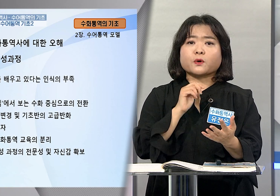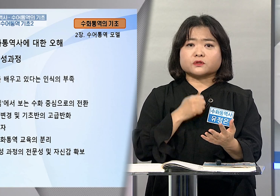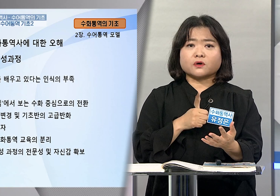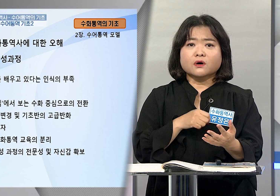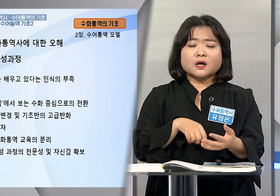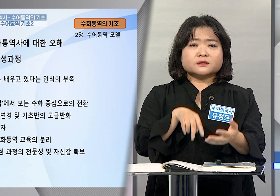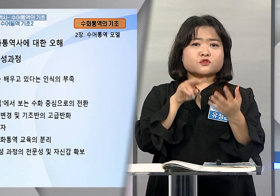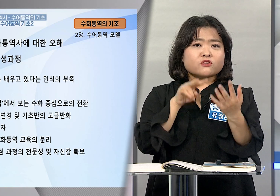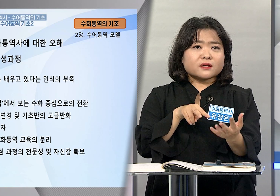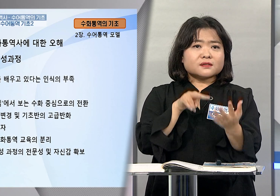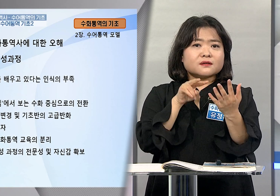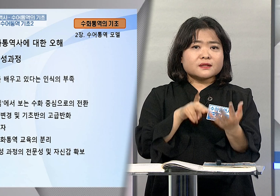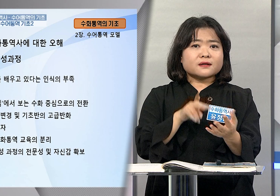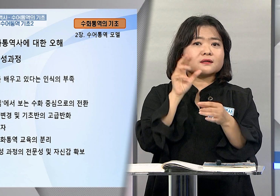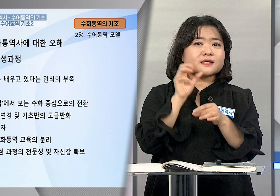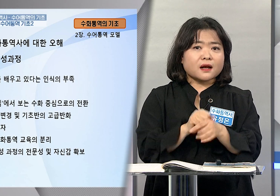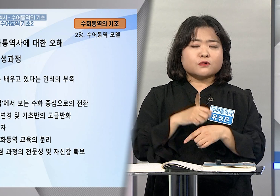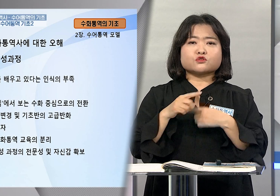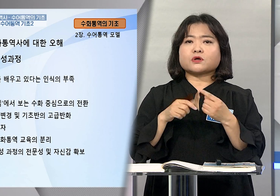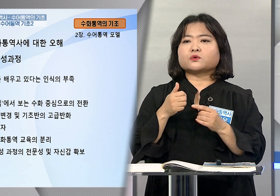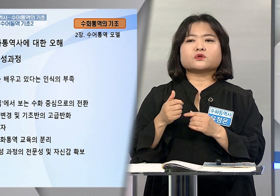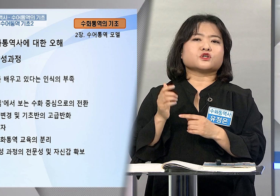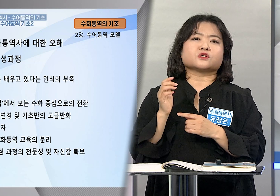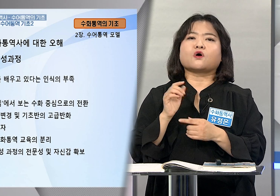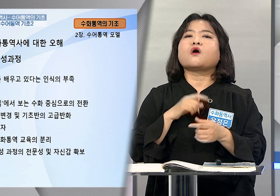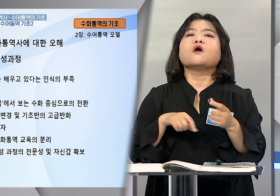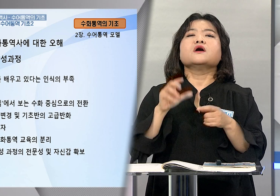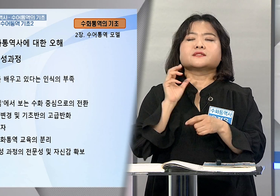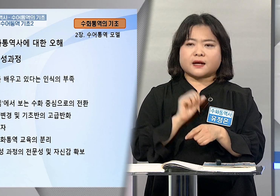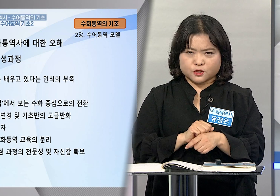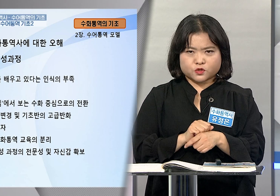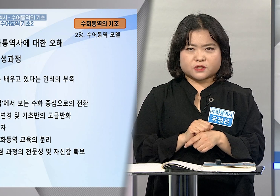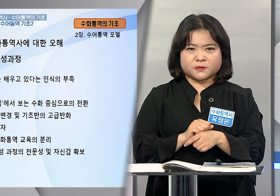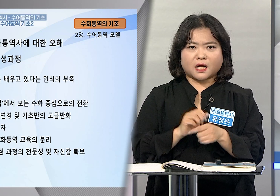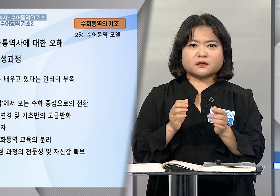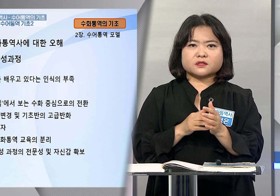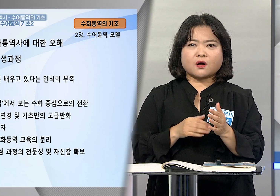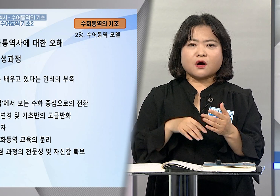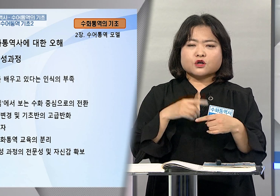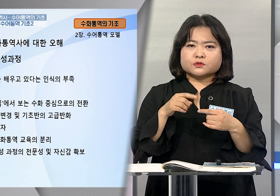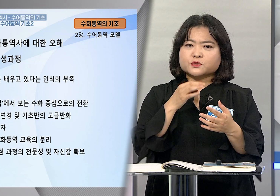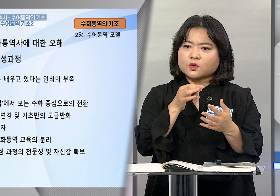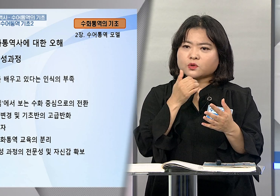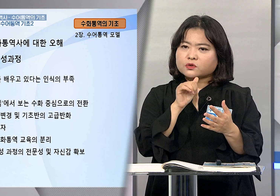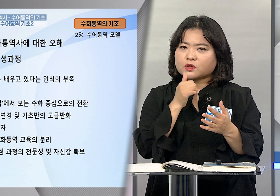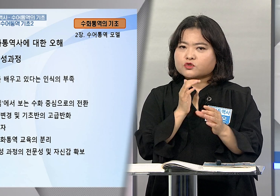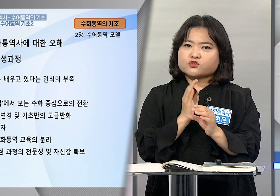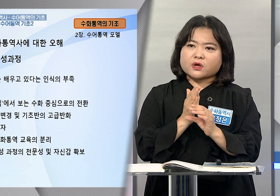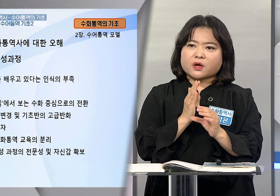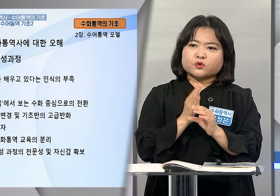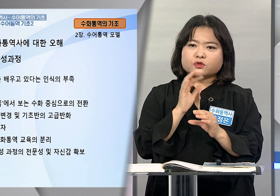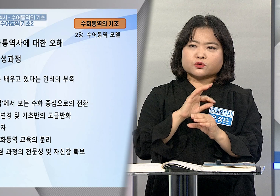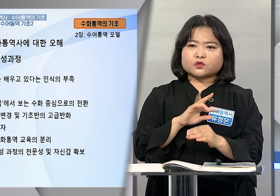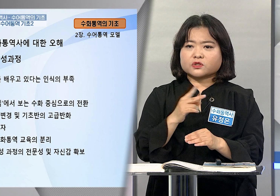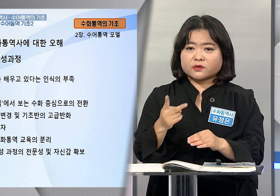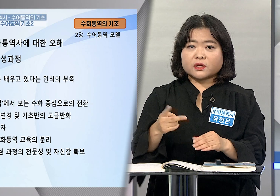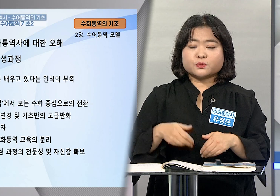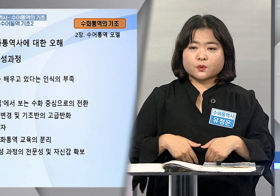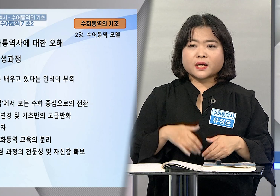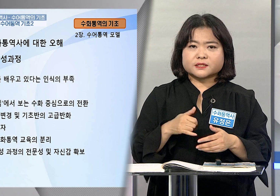어렵거든요. 근데 수화를 읽어내는 걸 잘하면 수화 통역이 더 잘할 수 있습니다. 그래서 음성 통역 위주의 훈련으로 전환될 필요가